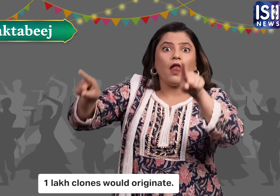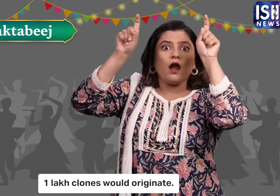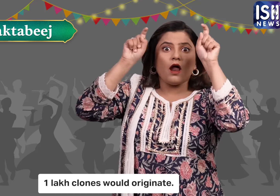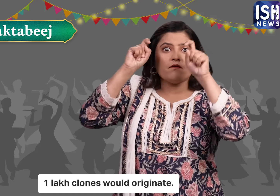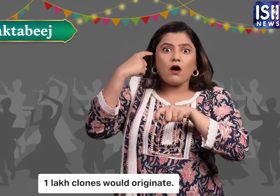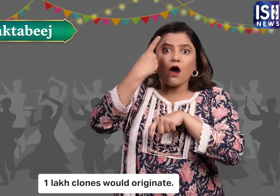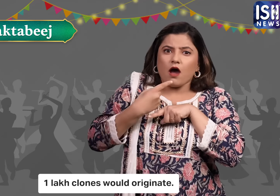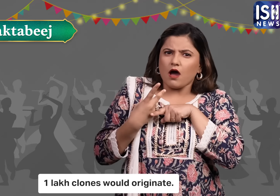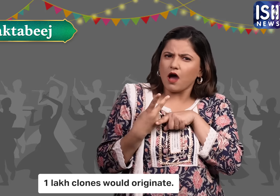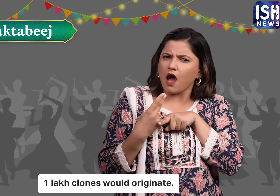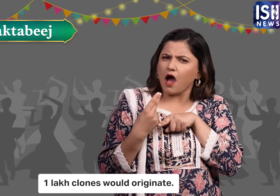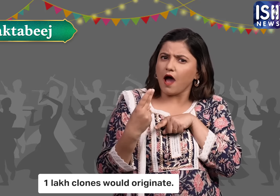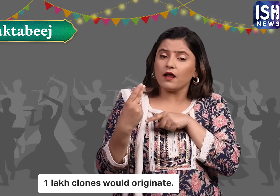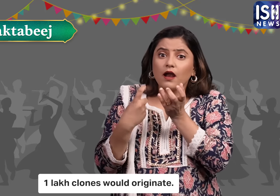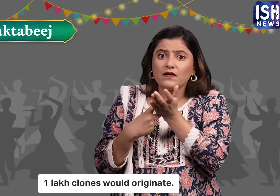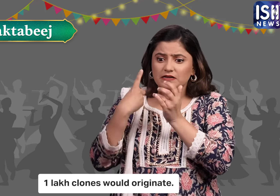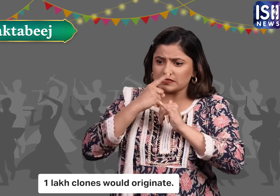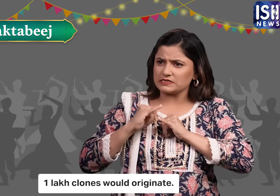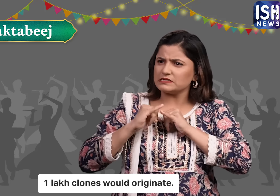1 लाख रक्तबीज उत्पन्न होते थे।